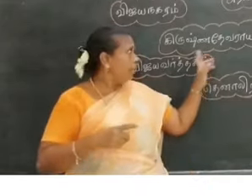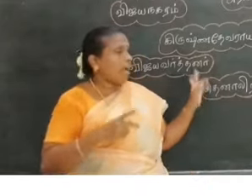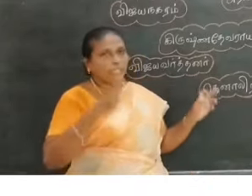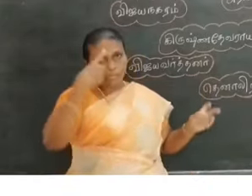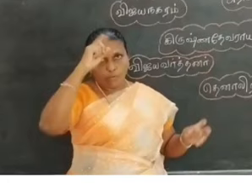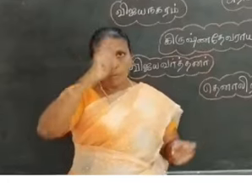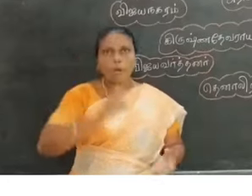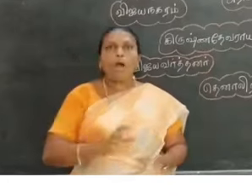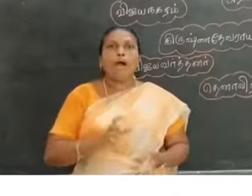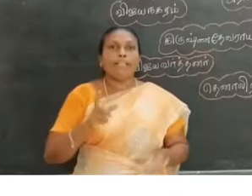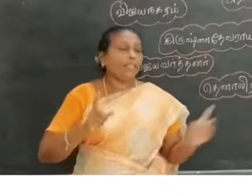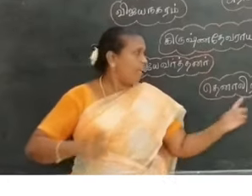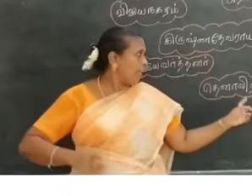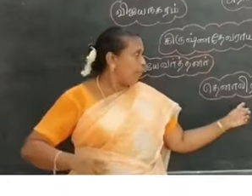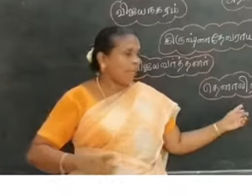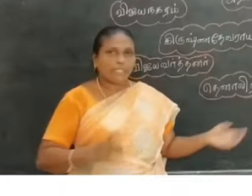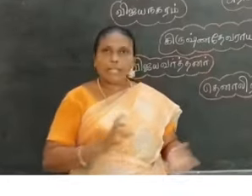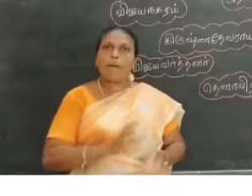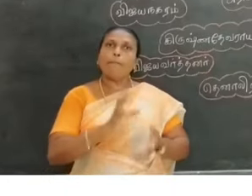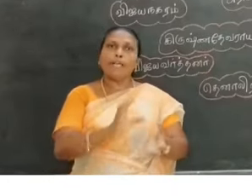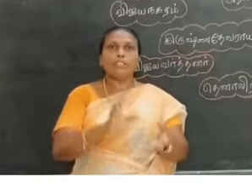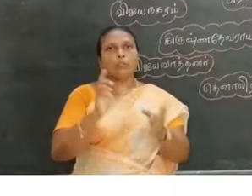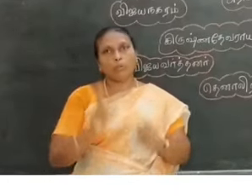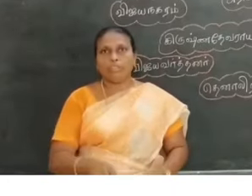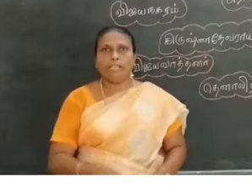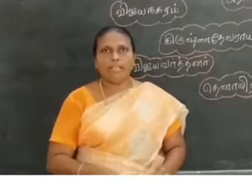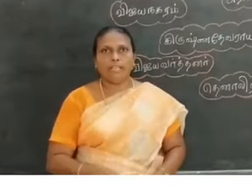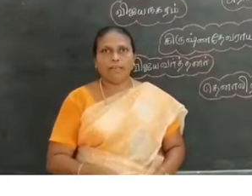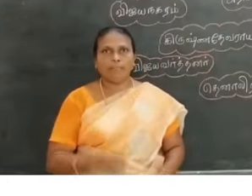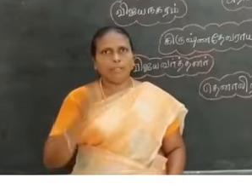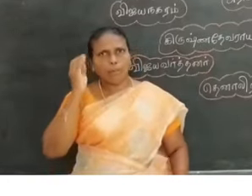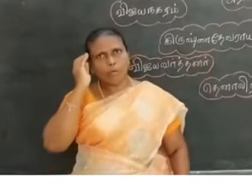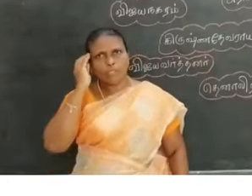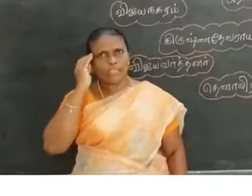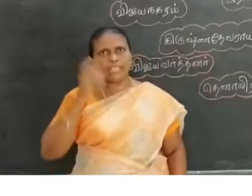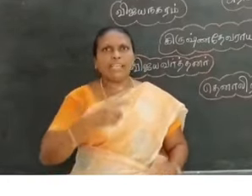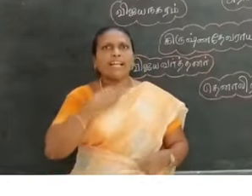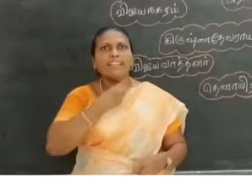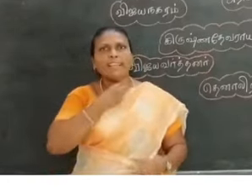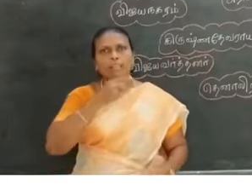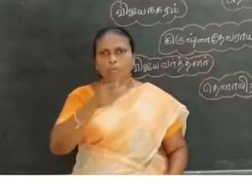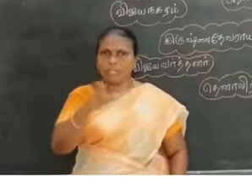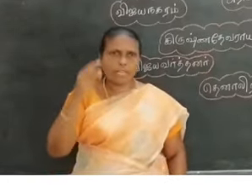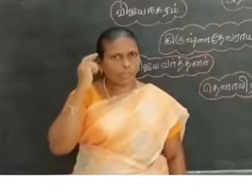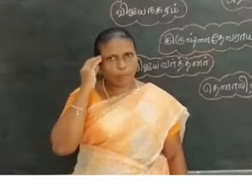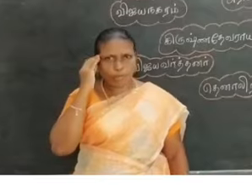ரெண்டு ராஜாவும் தெனாலி ராமனுக்கு பரிசு கொடுத்தாங்க. புரிஞ்சிச்சா அந்த கதை உனக்கு எல்லாருக்கும்